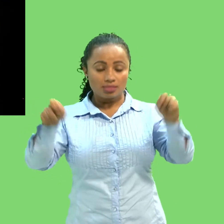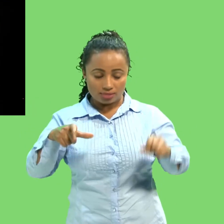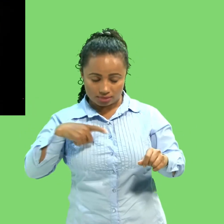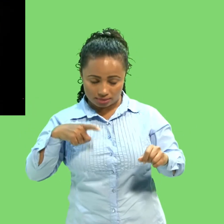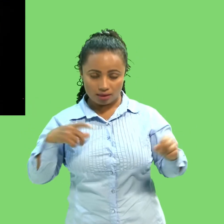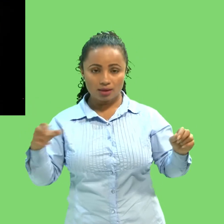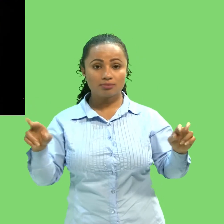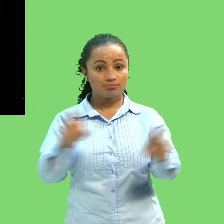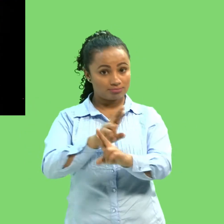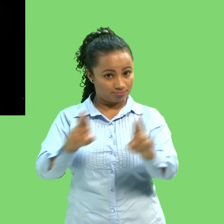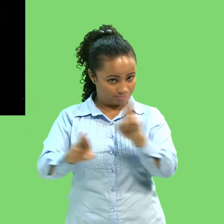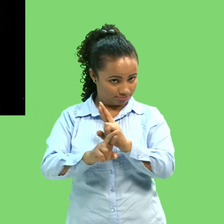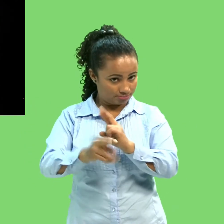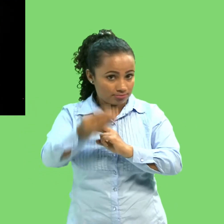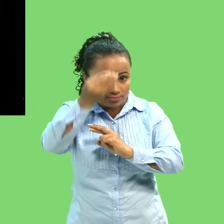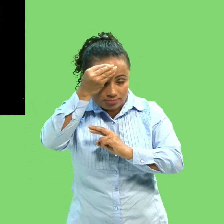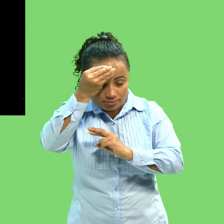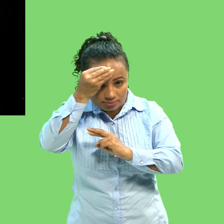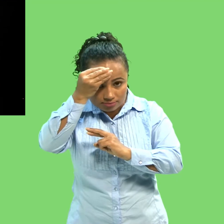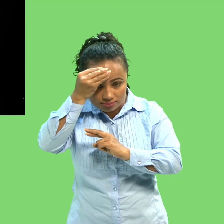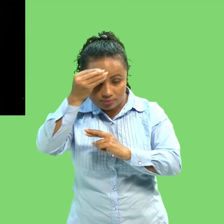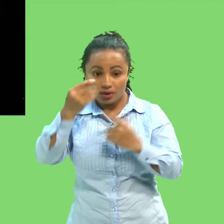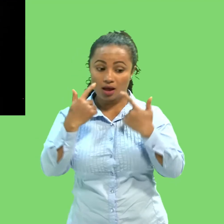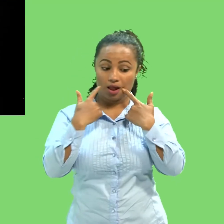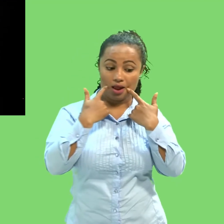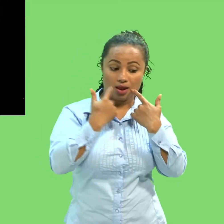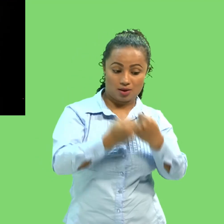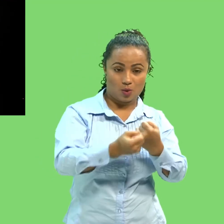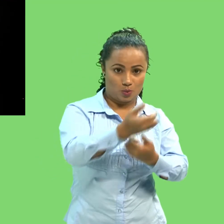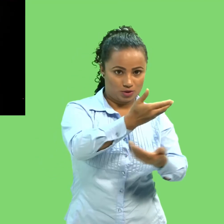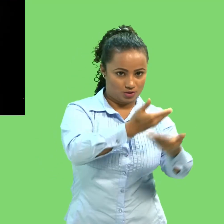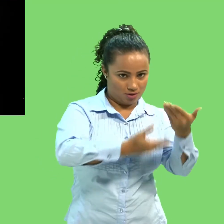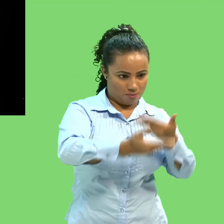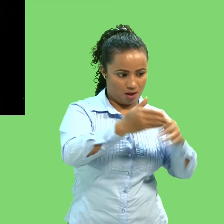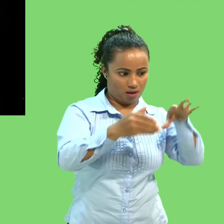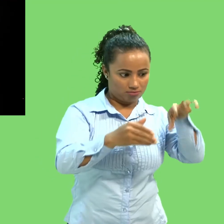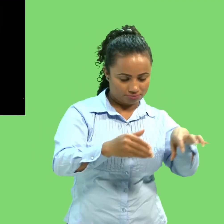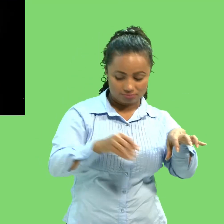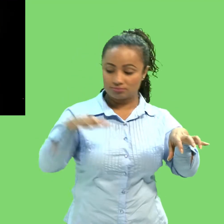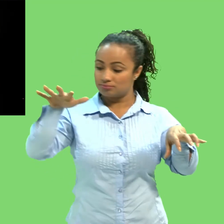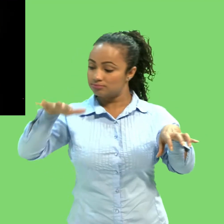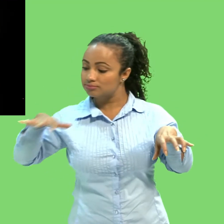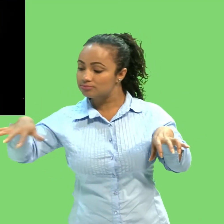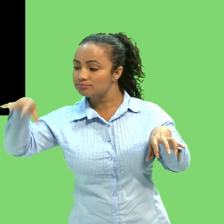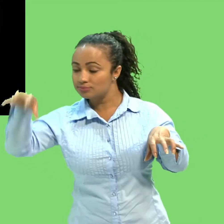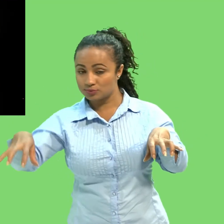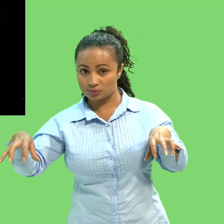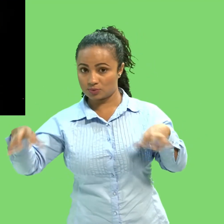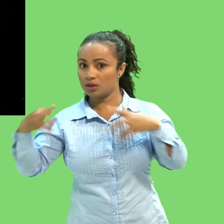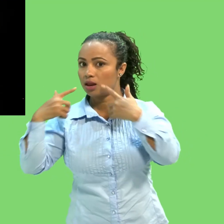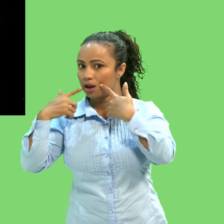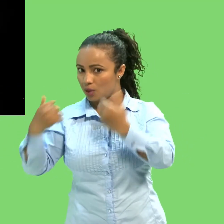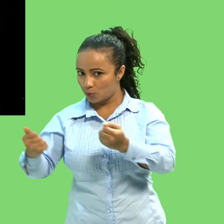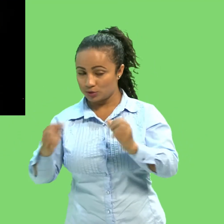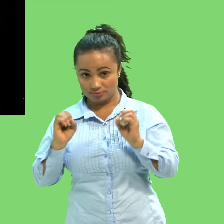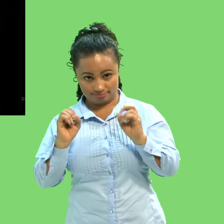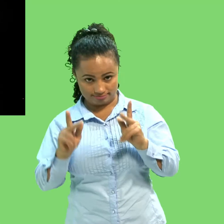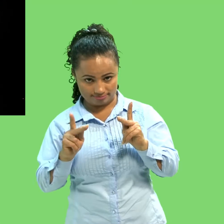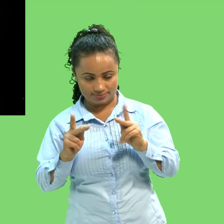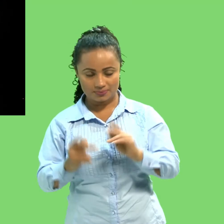Quais são as ciências mesmo? A linguística aplicada e a linguística, propriamente dita, certo? Próximo